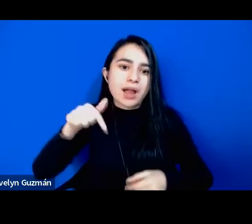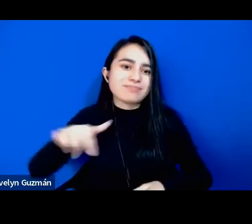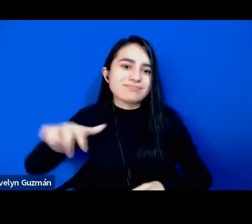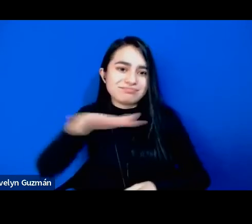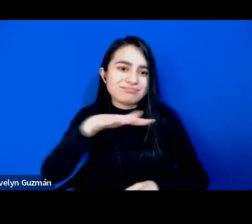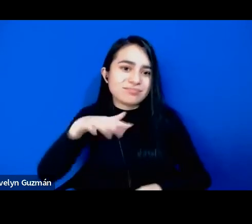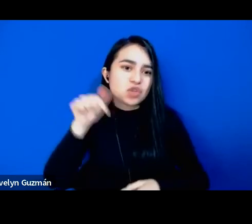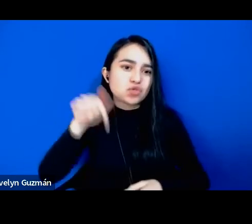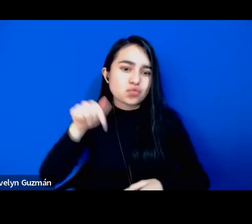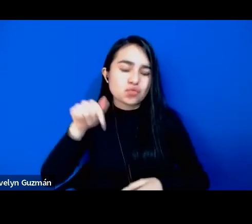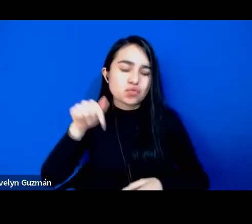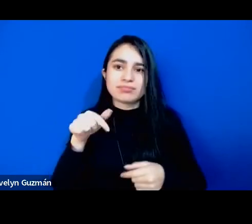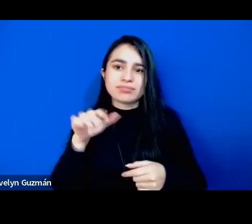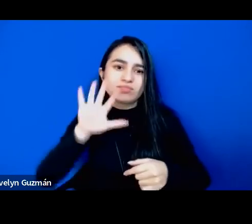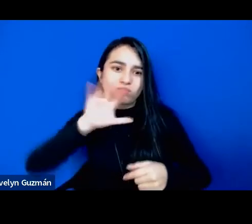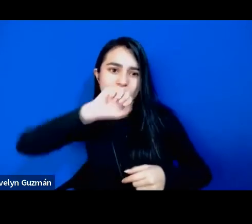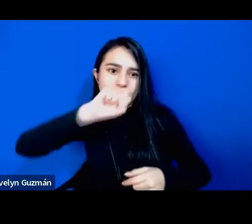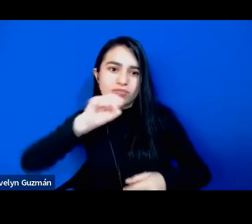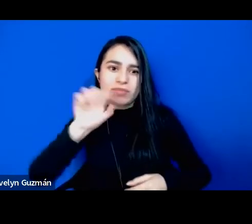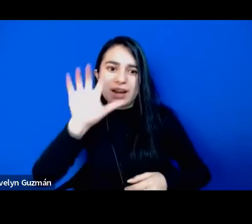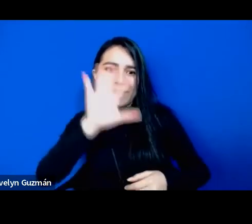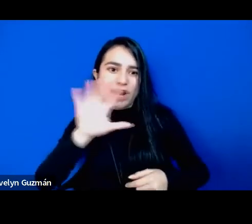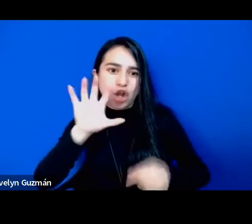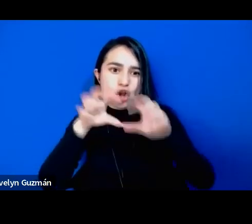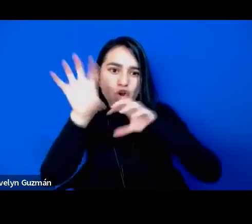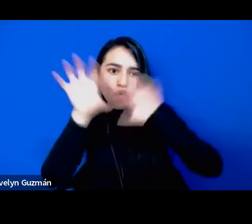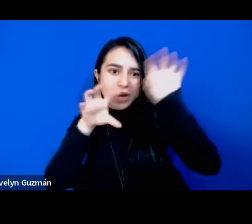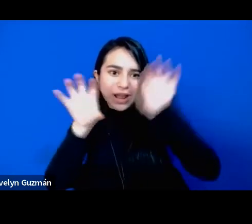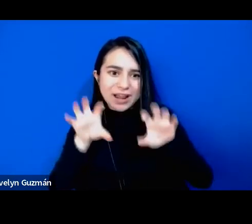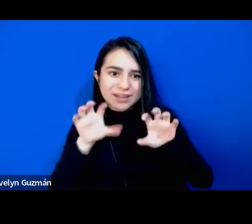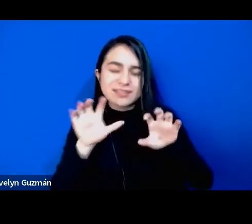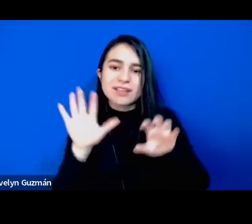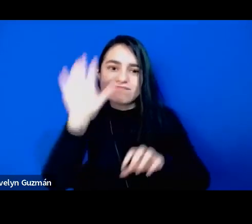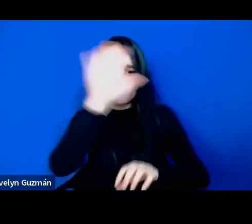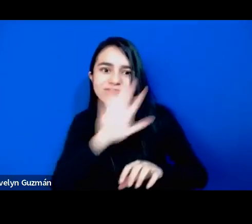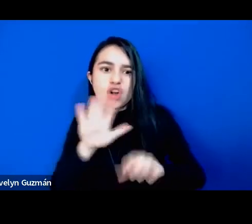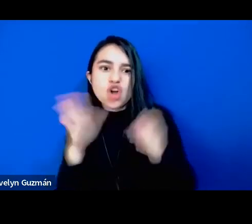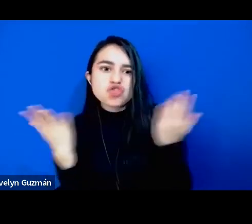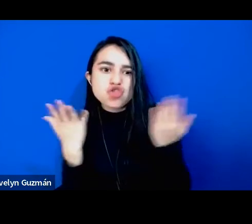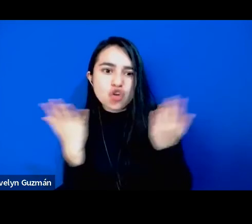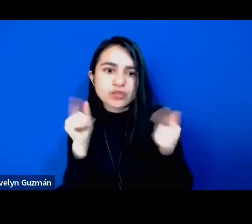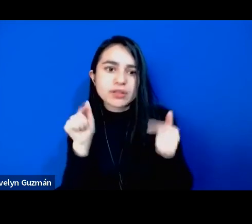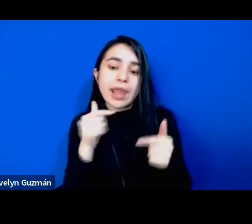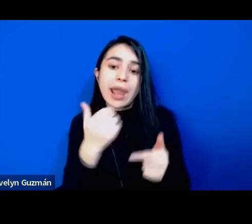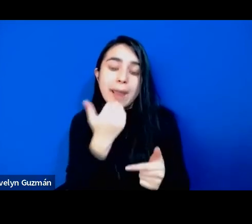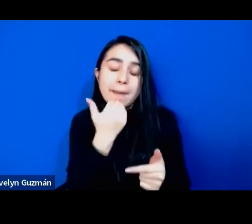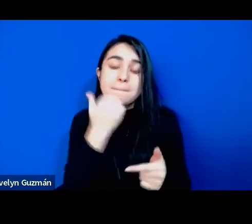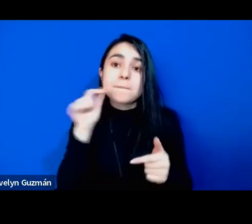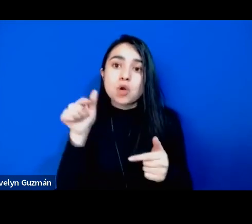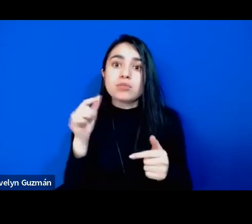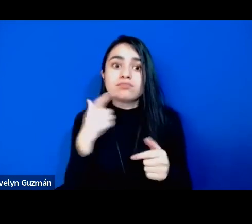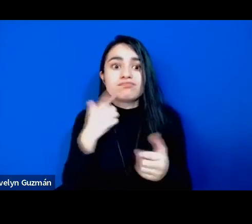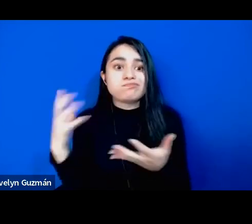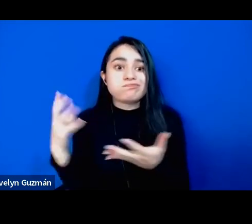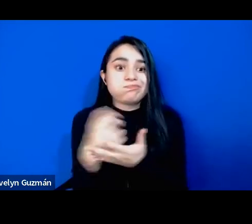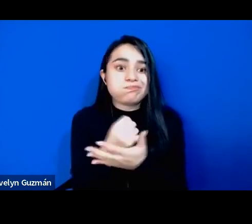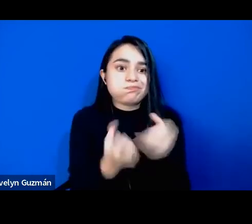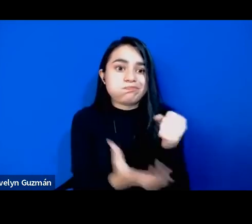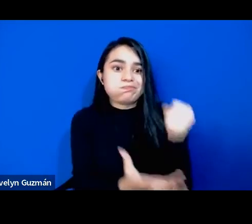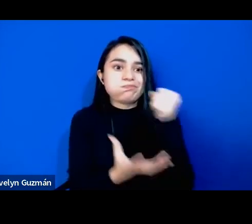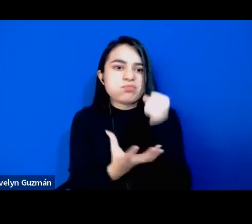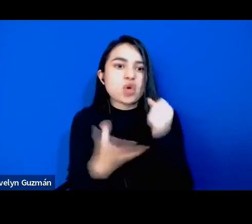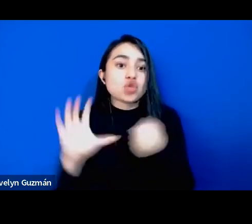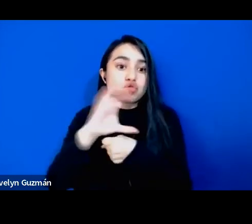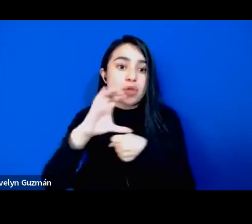este regional y geográfica ayuda porque es más fácil acumular capital económico en las provincias